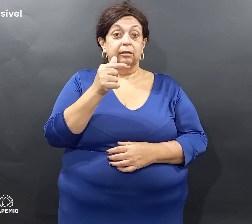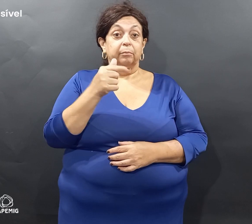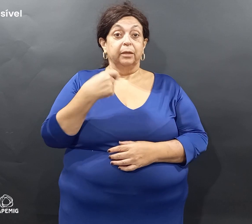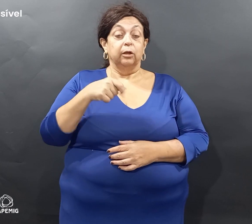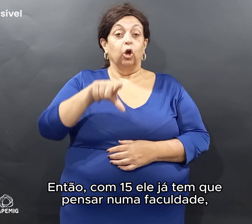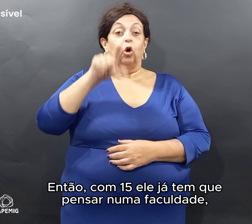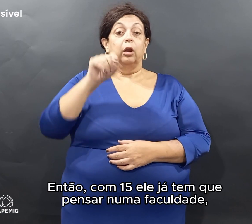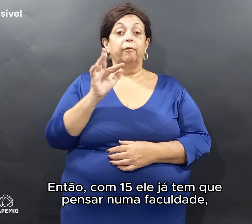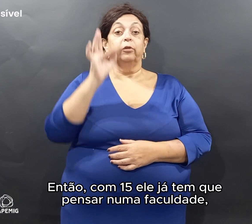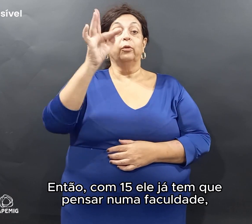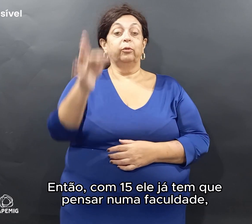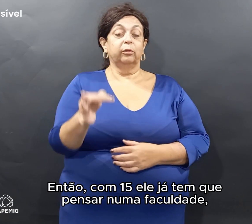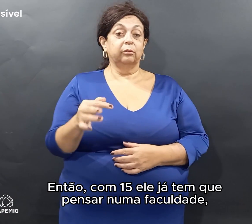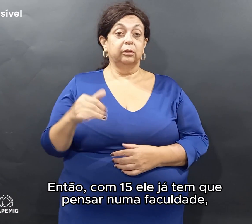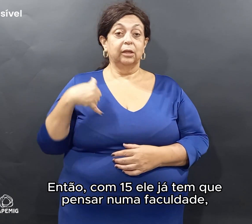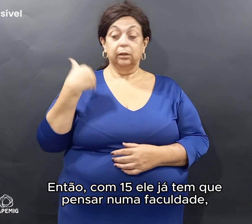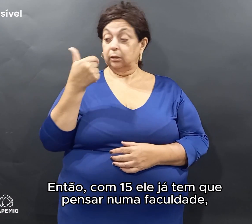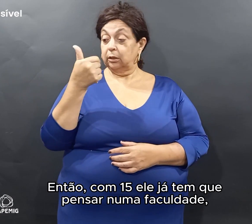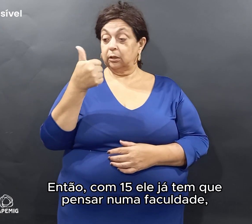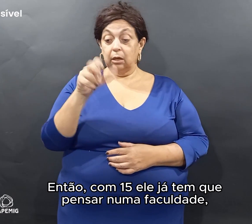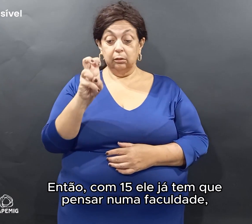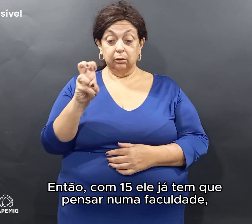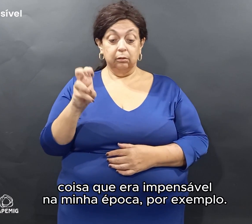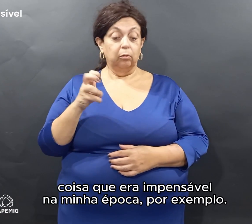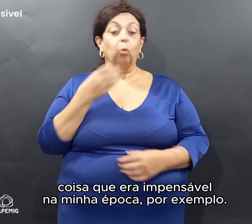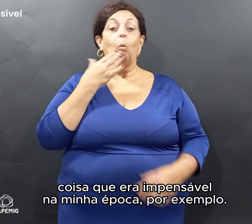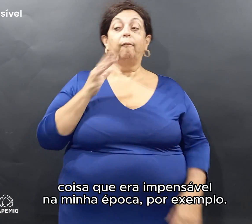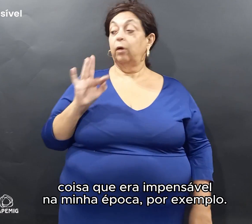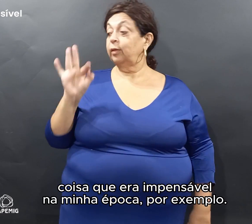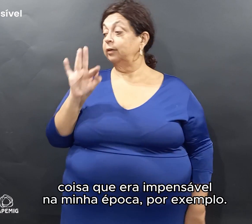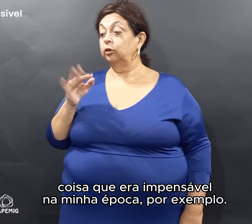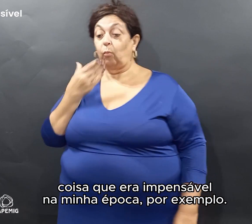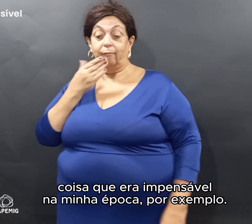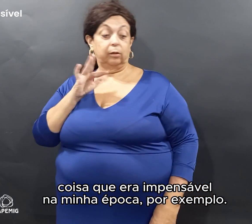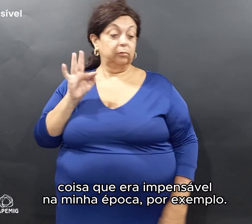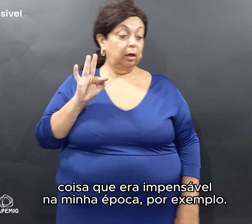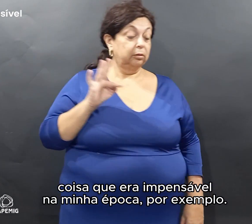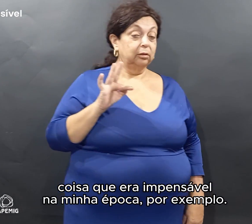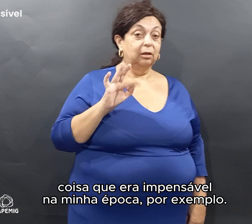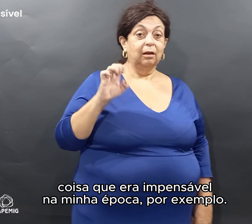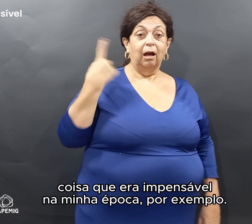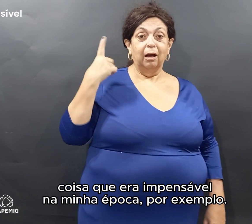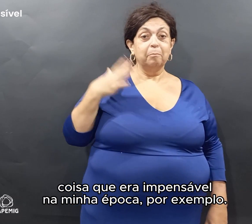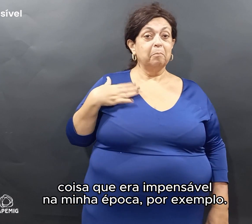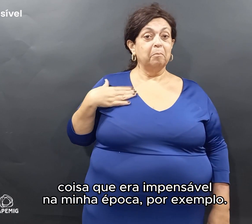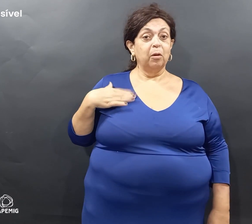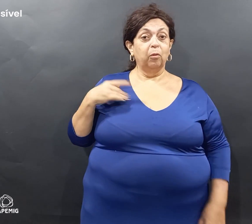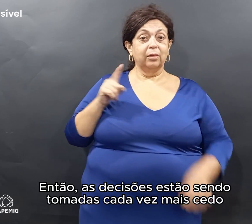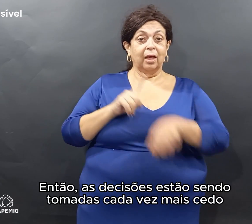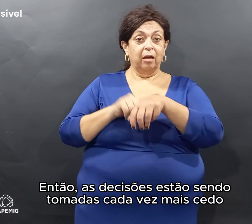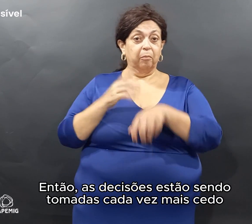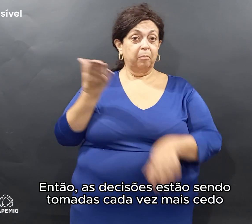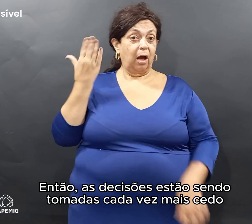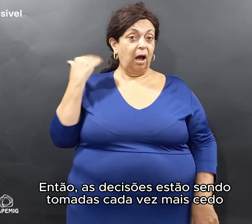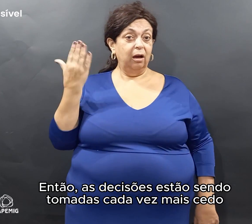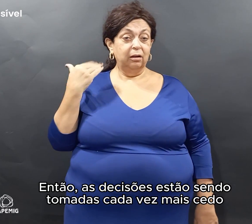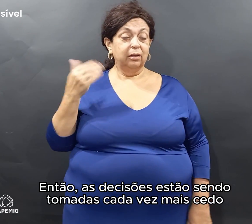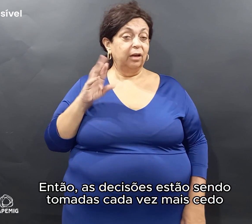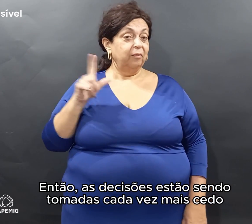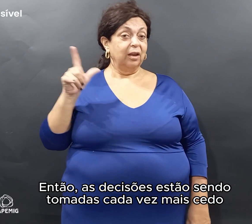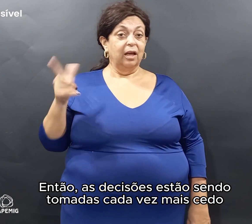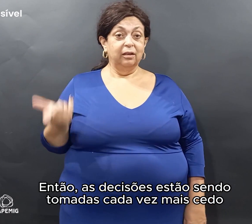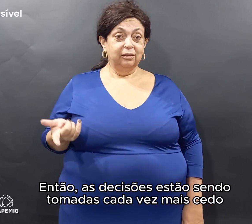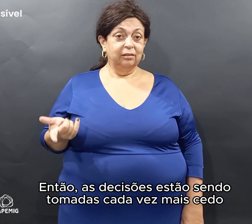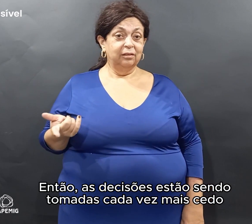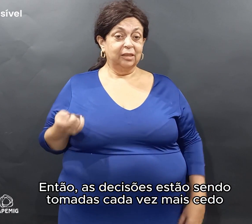dele. Então, com 15, ele já tem que pensar numa faculdade, coisa que era impensável na minha época, por exemplo. Então, as